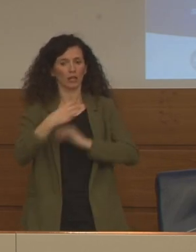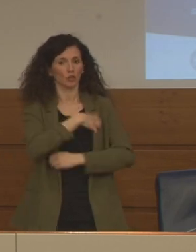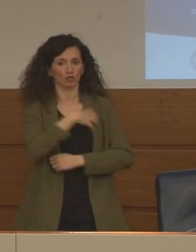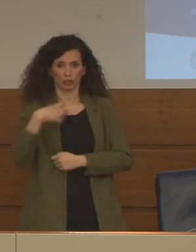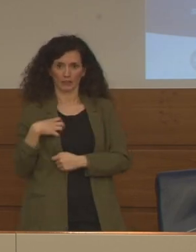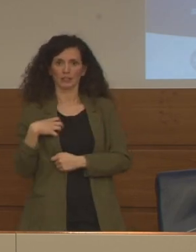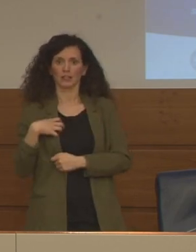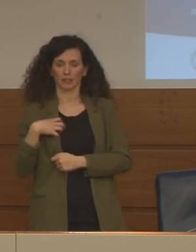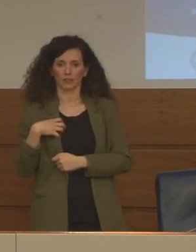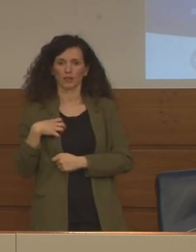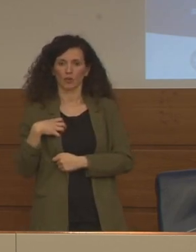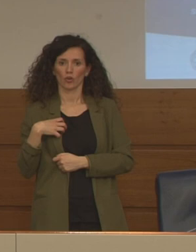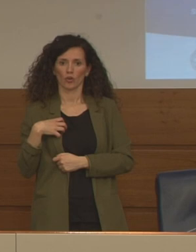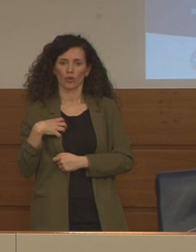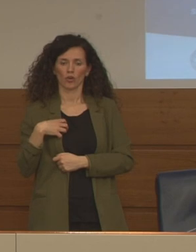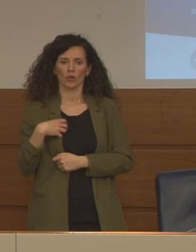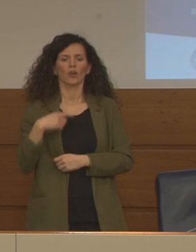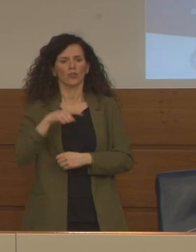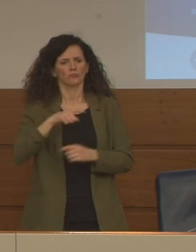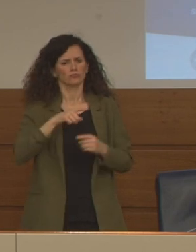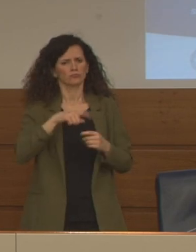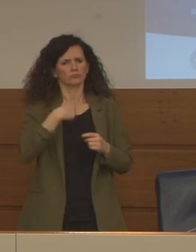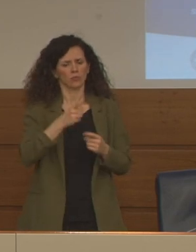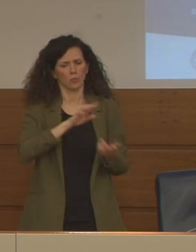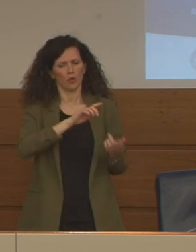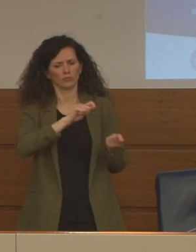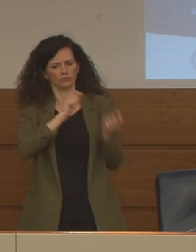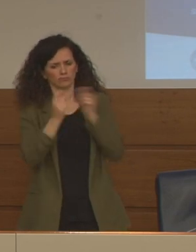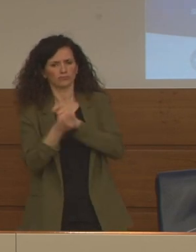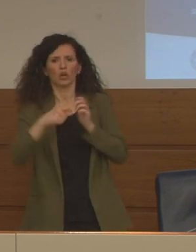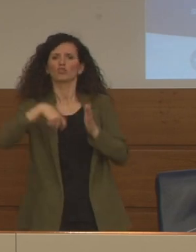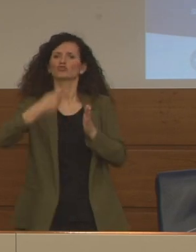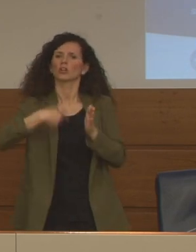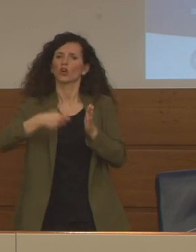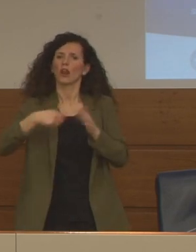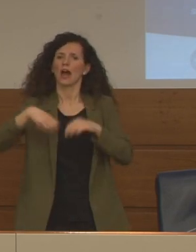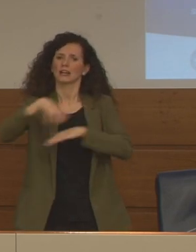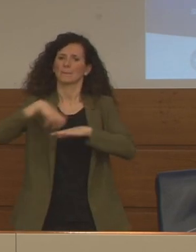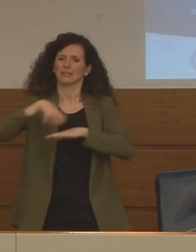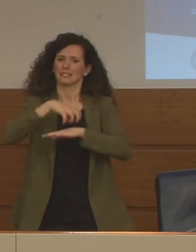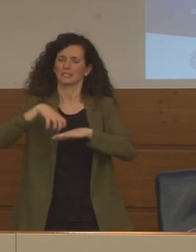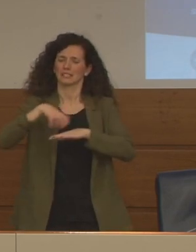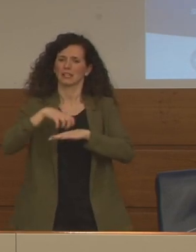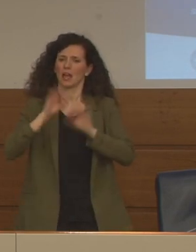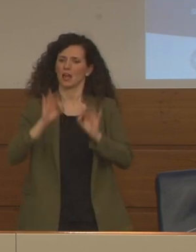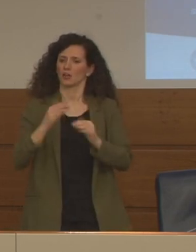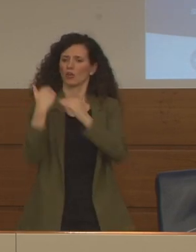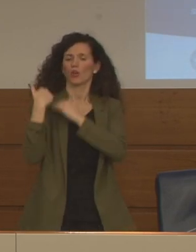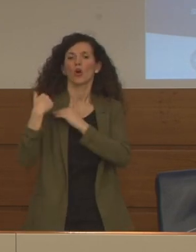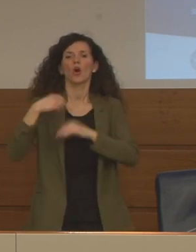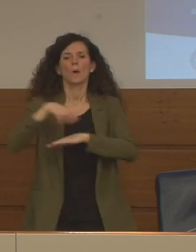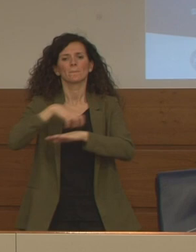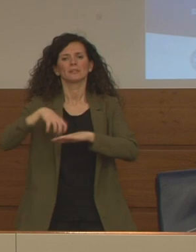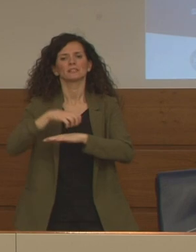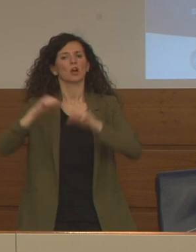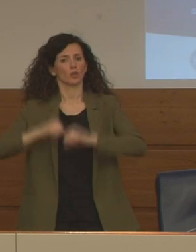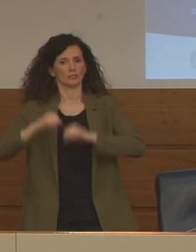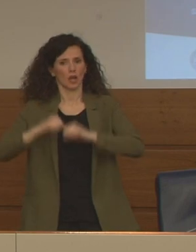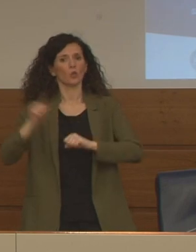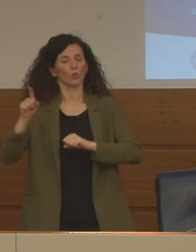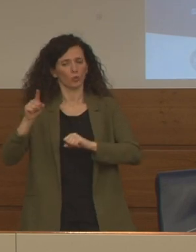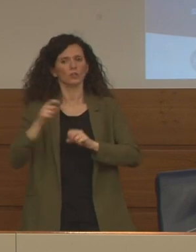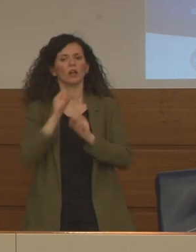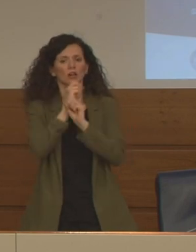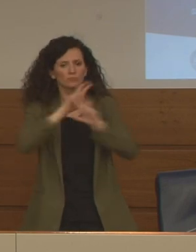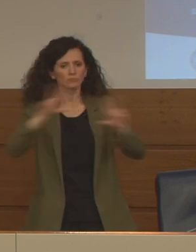poi questo è stato tradotto in circolari da parte del ministero dell'appropriata direzione ministero della salute ha dato indicazioni su